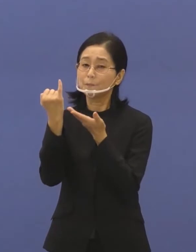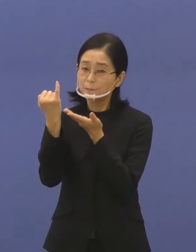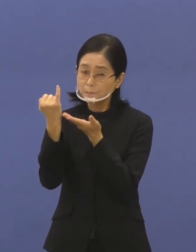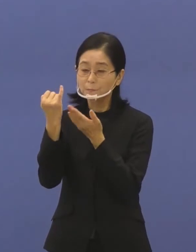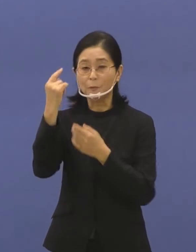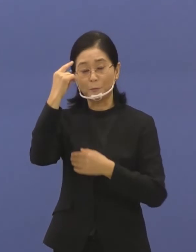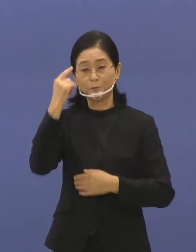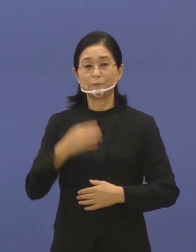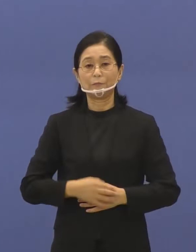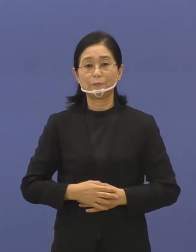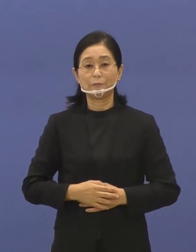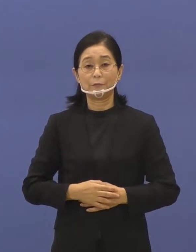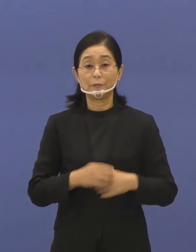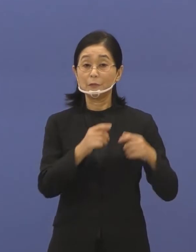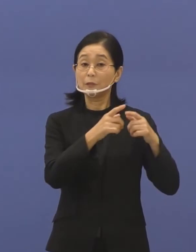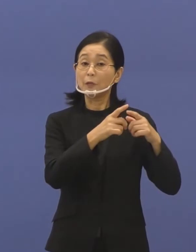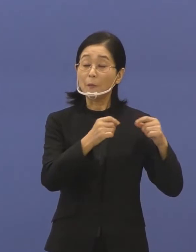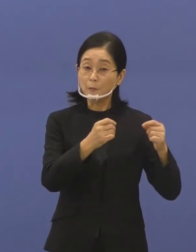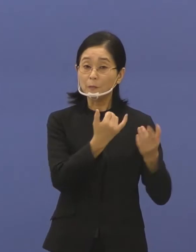日本の皇室とも